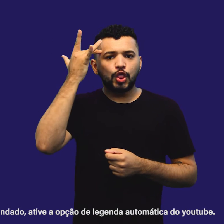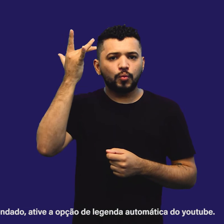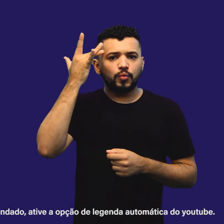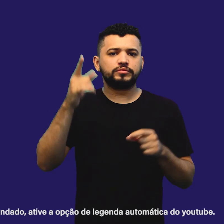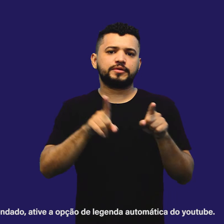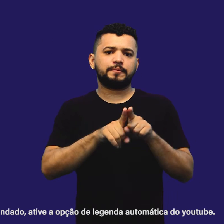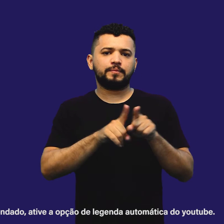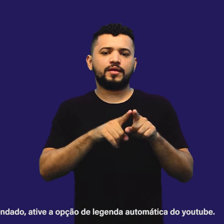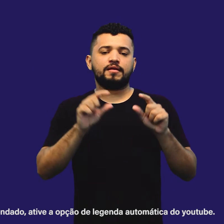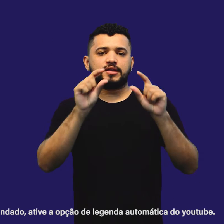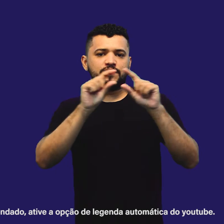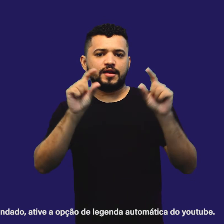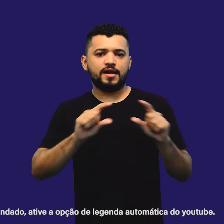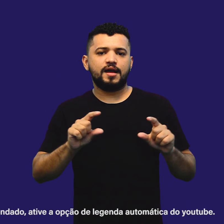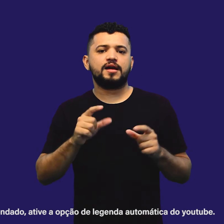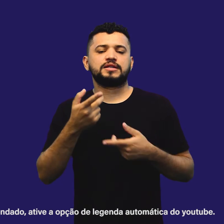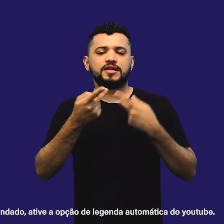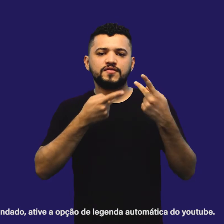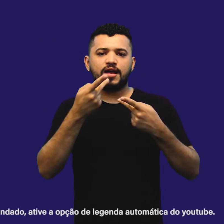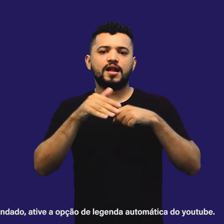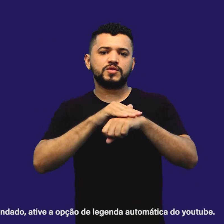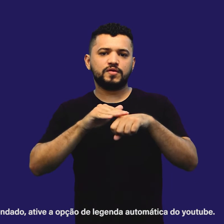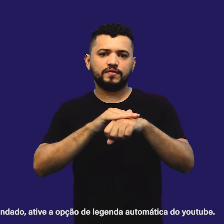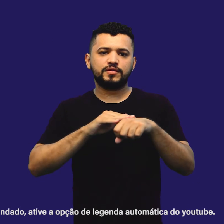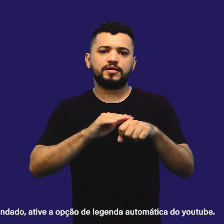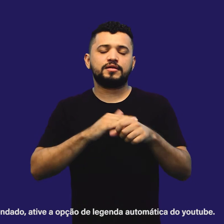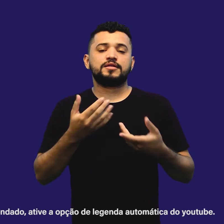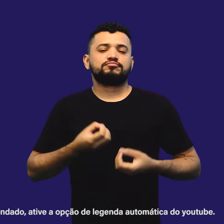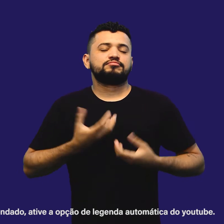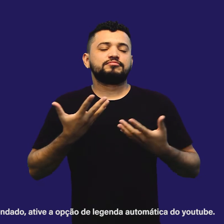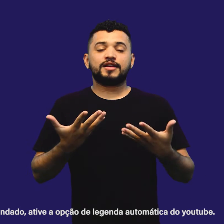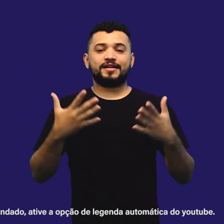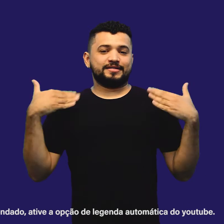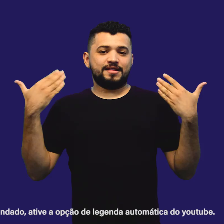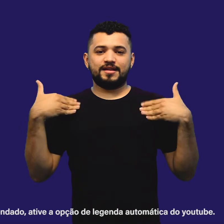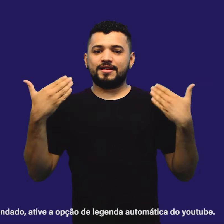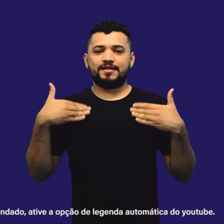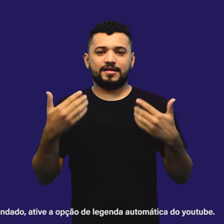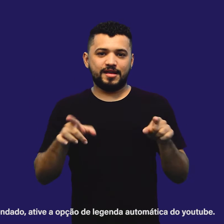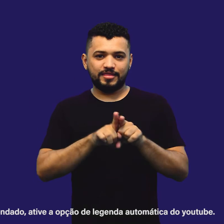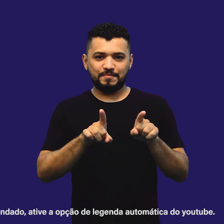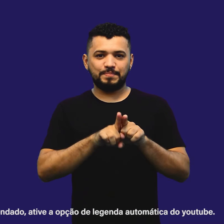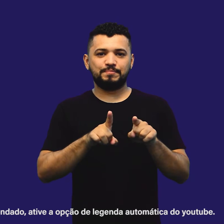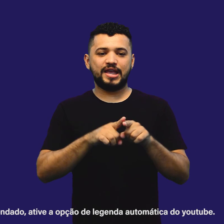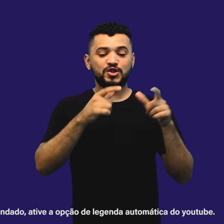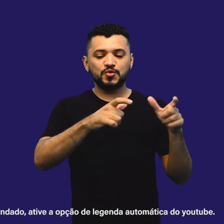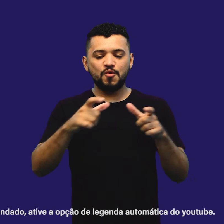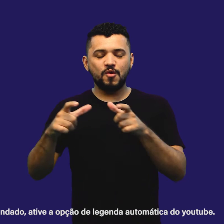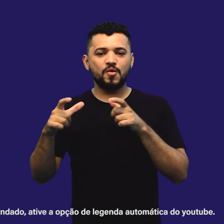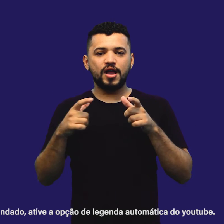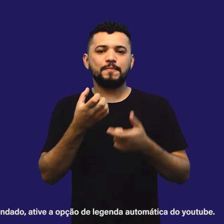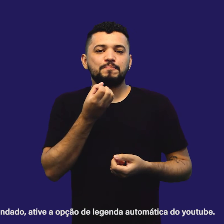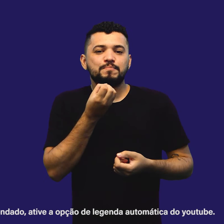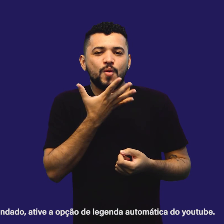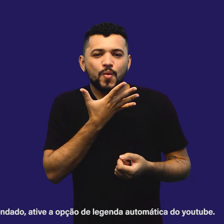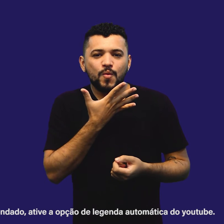falas, né, delas, de surpresa, de encantamento, de um lugar mesmo, como se fosse uma extensão da casa, que isso a gente